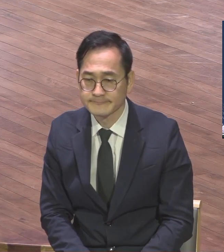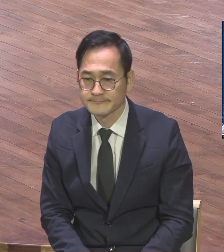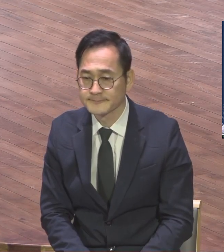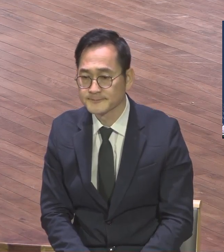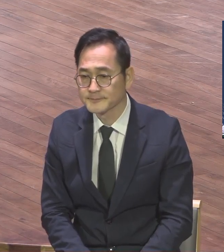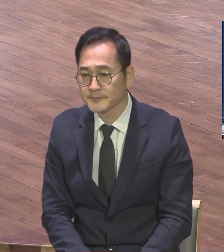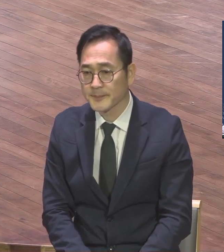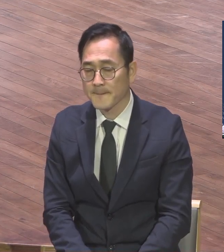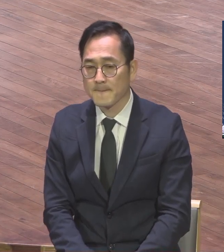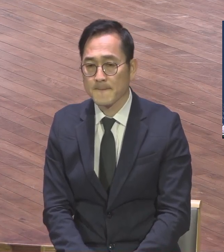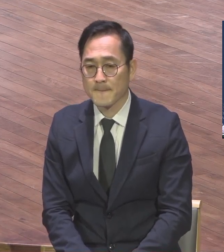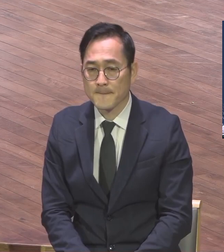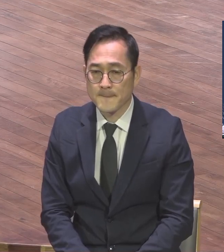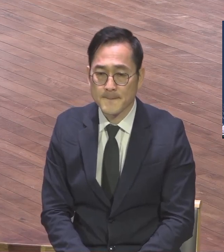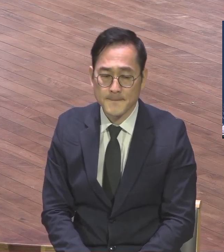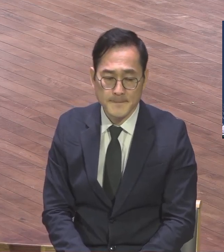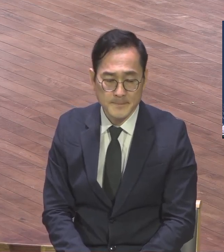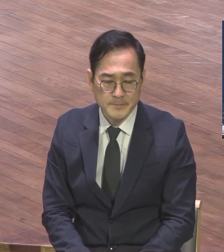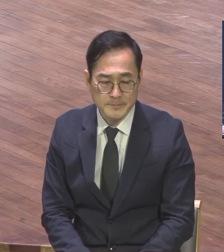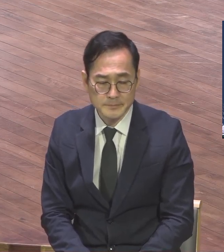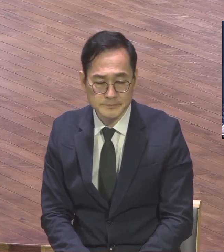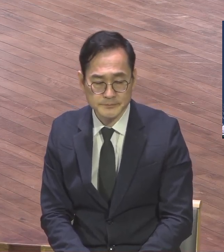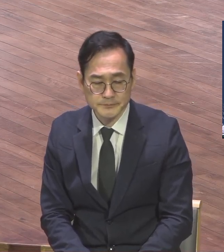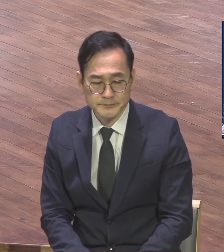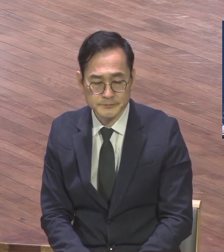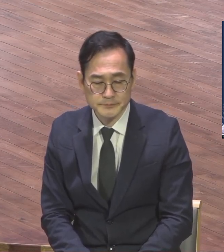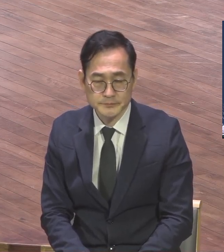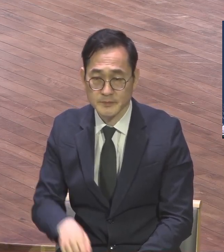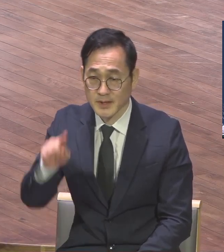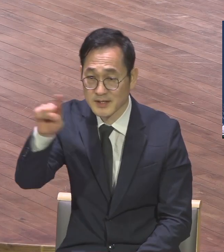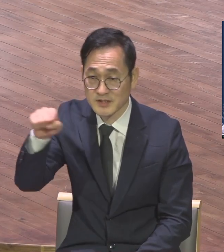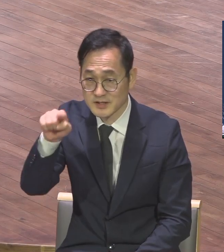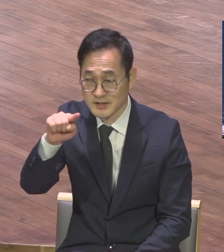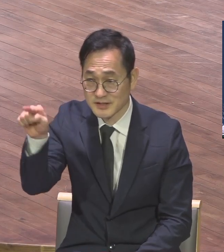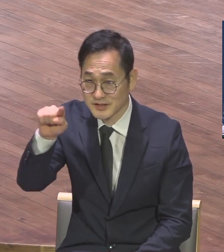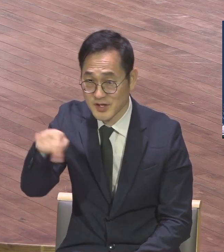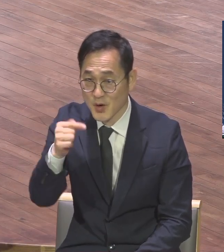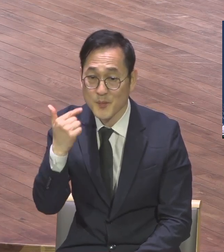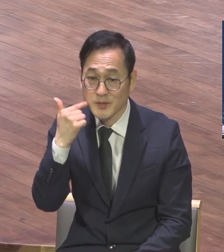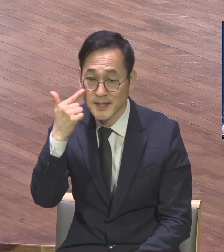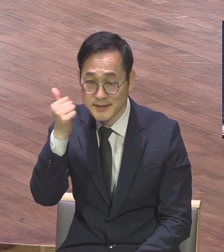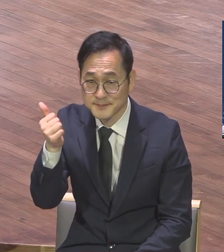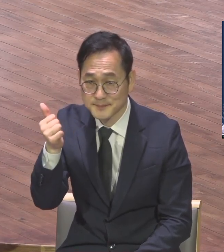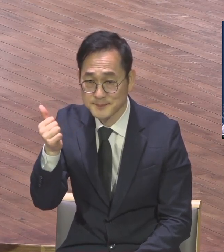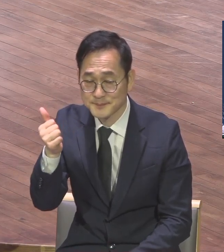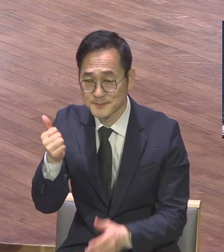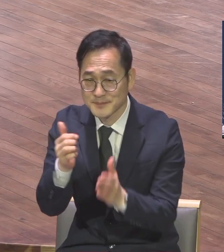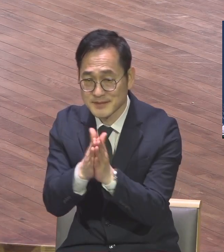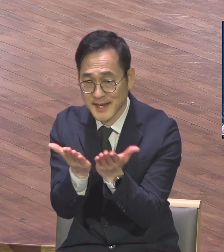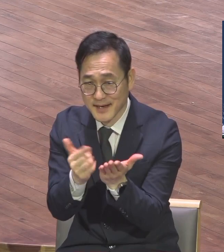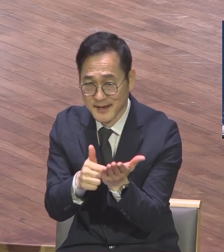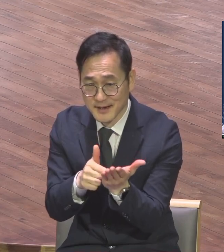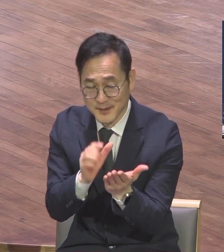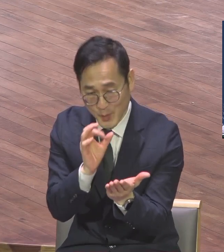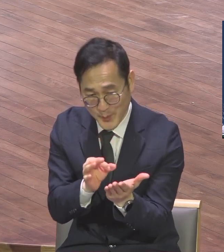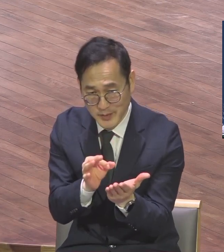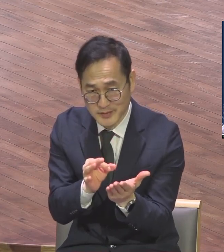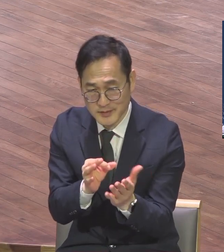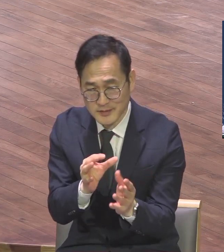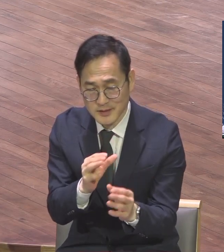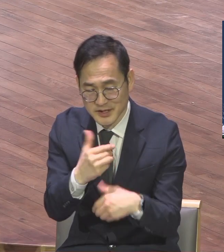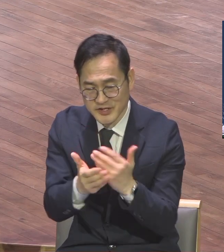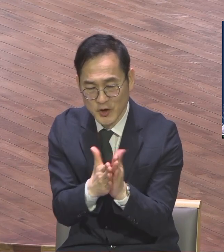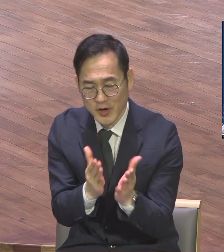우리 정모사님의 해방사는 책자의 핵심 성경 구절이 셋이 있죠.